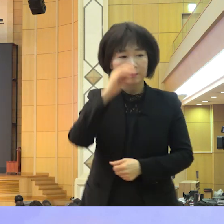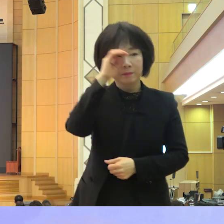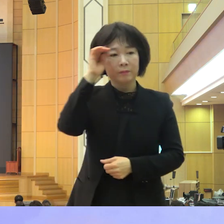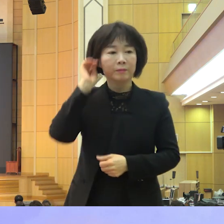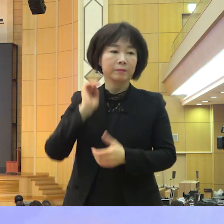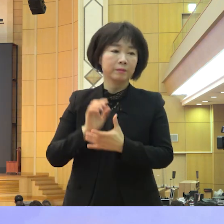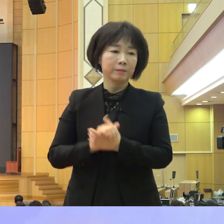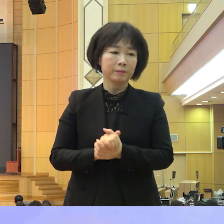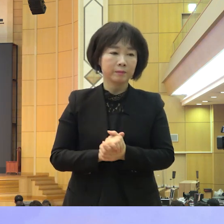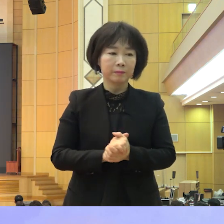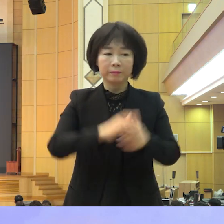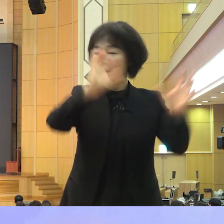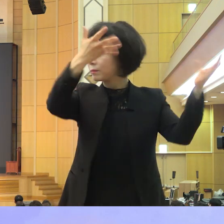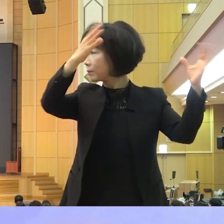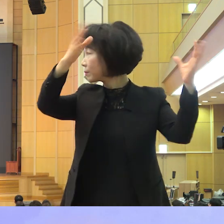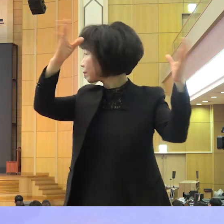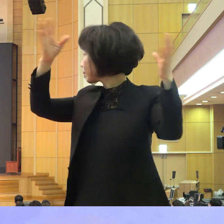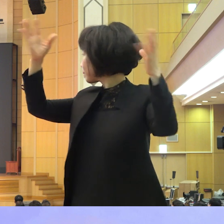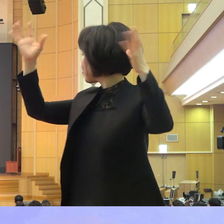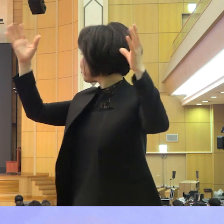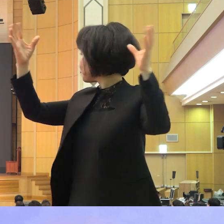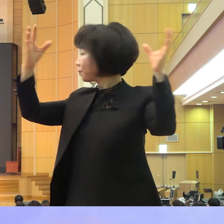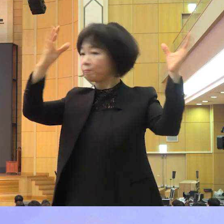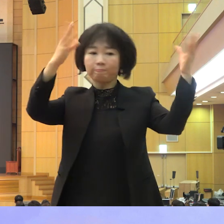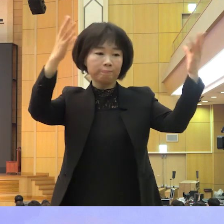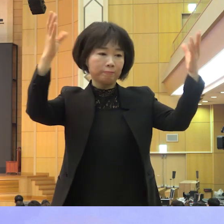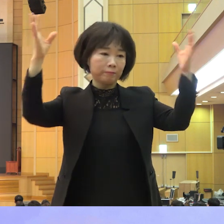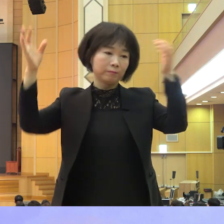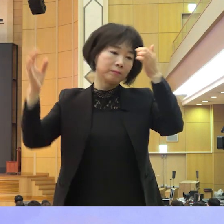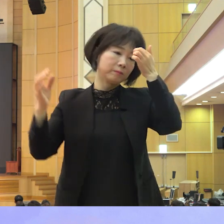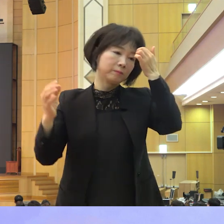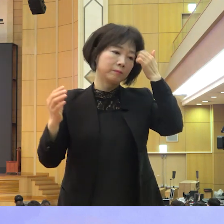큰 박수로 영광 돌리겠습니다.